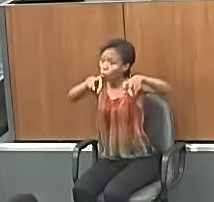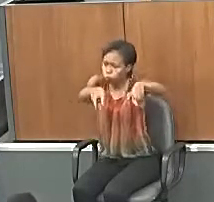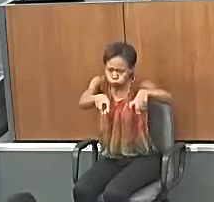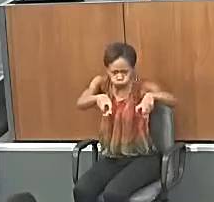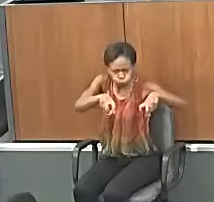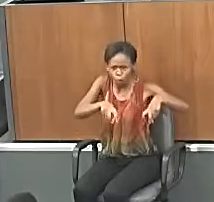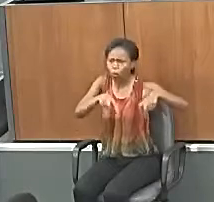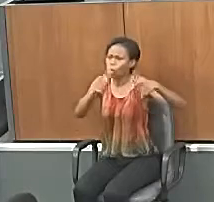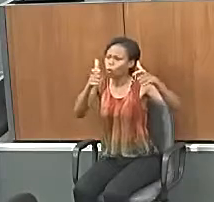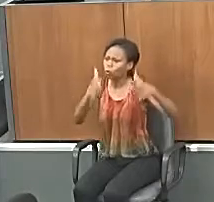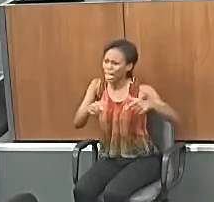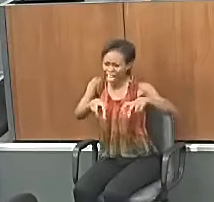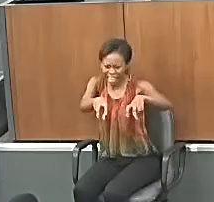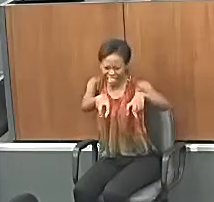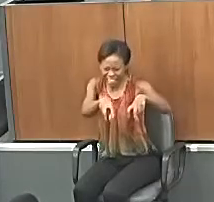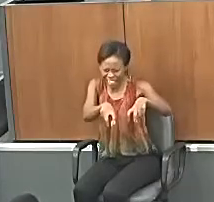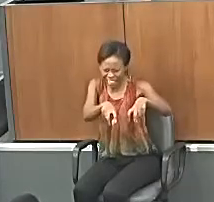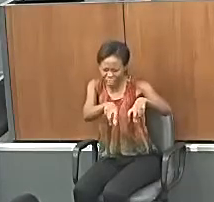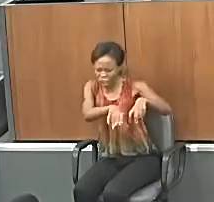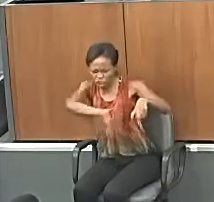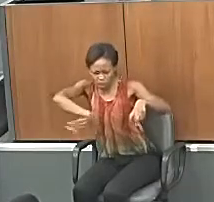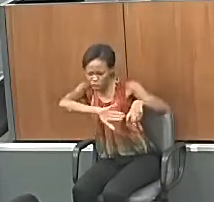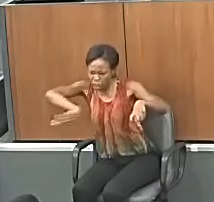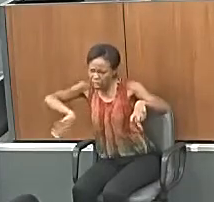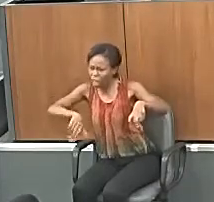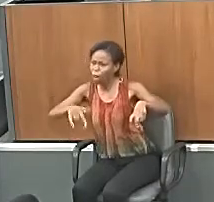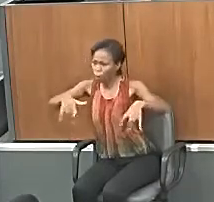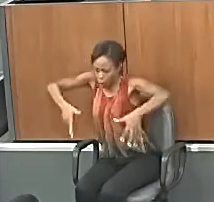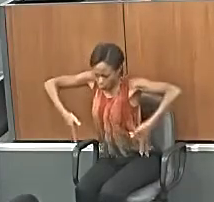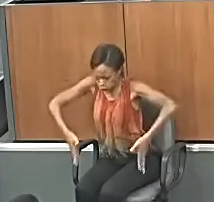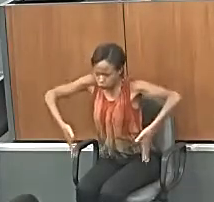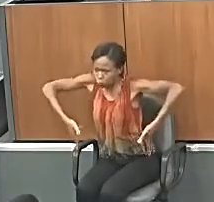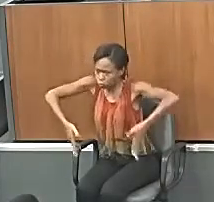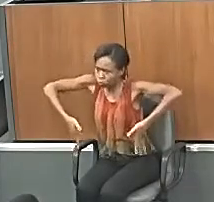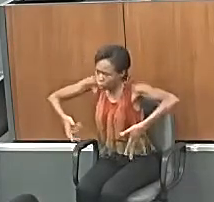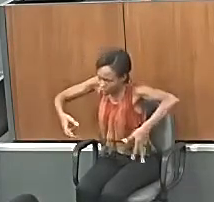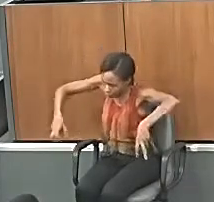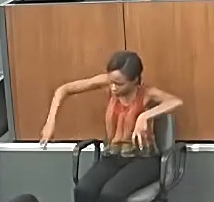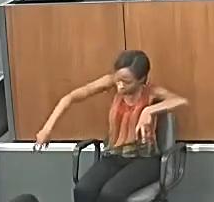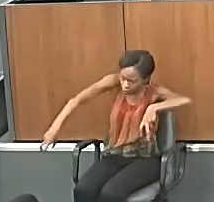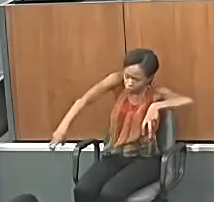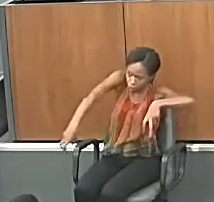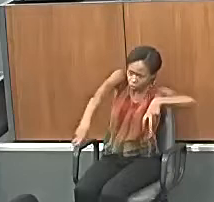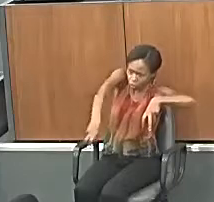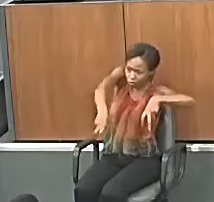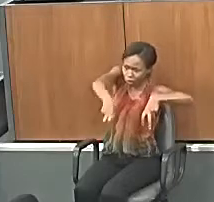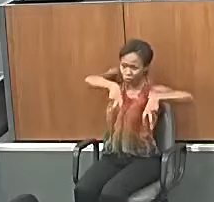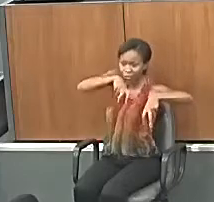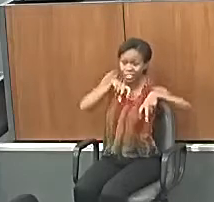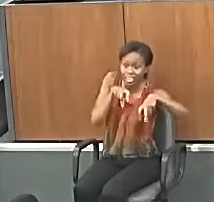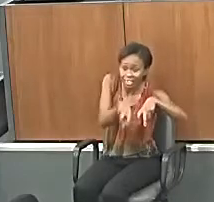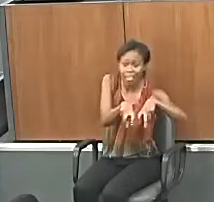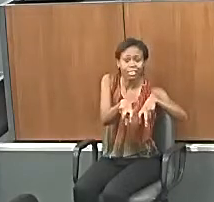você consiga retirar essas cadeiras ou consiga dobrar a las para que um cadeirante consiga entrar em qualquer ambiente que não que ele tenha que pagar o preço